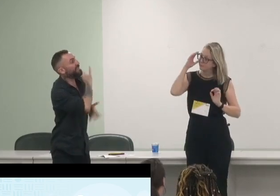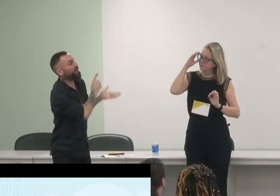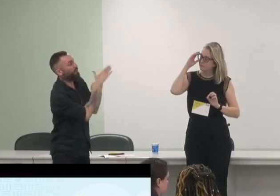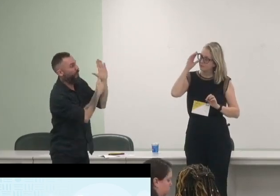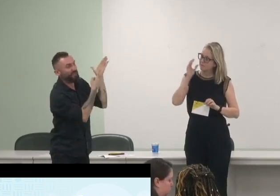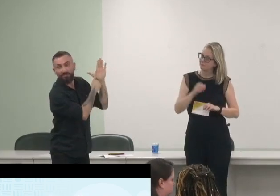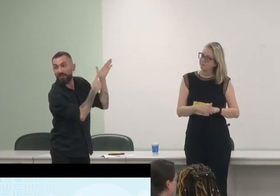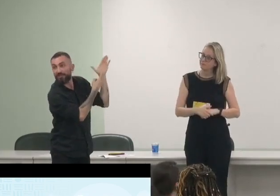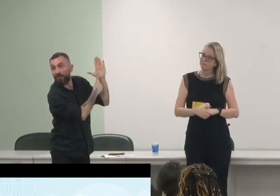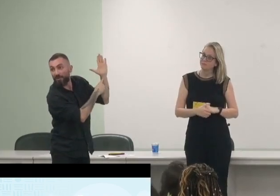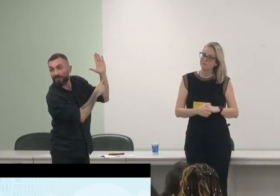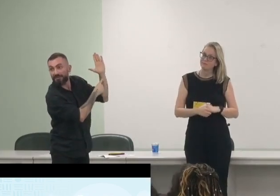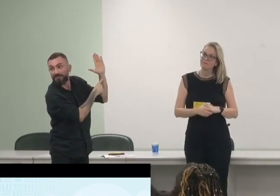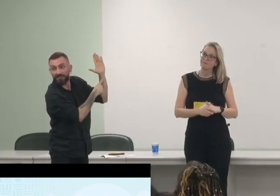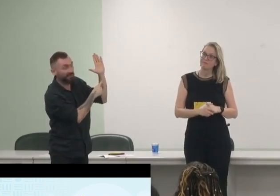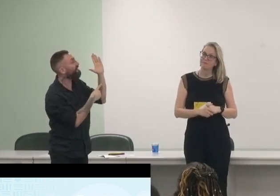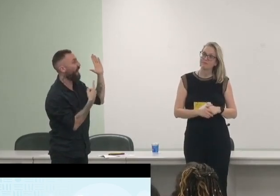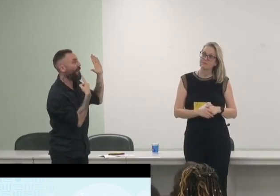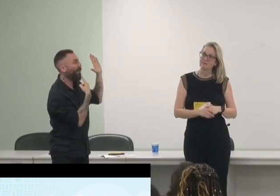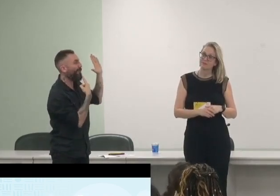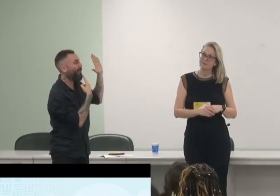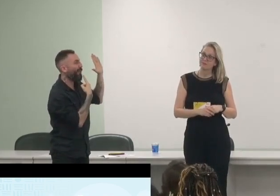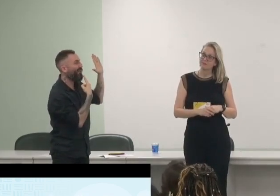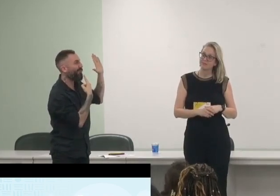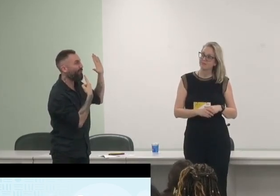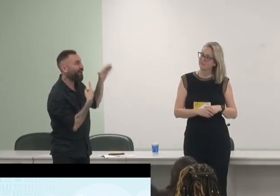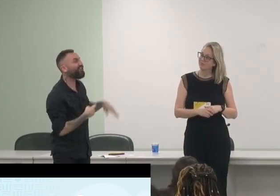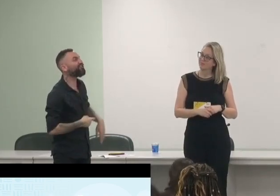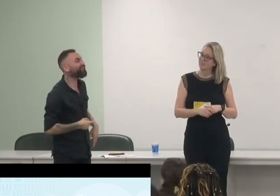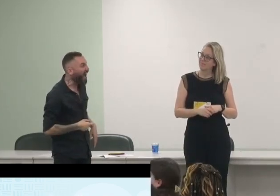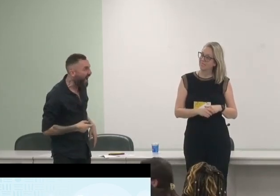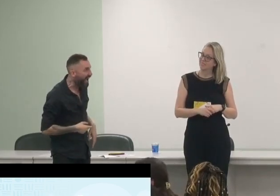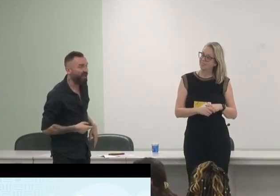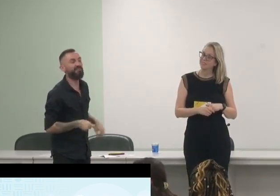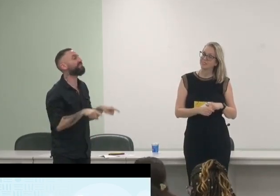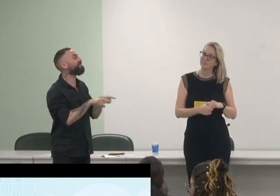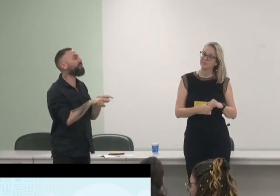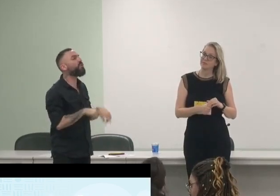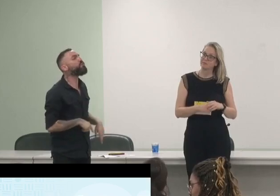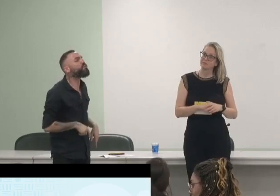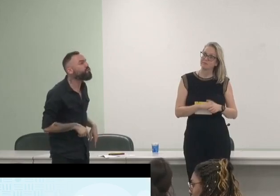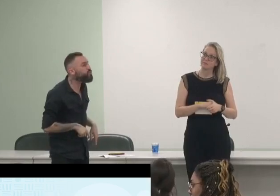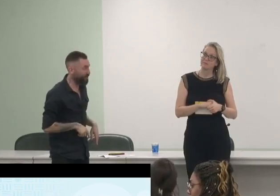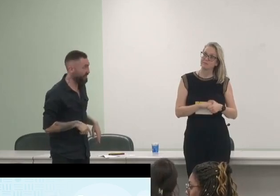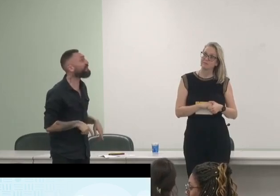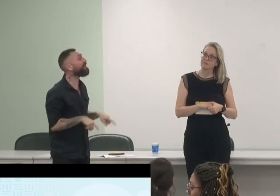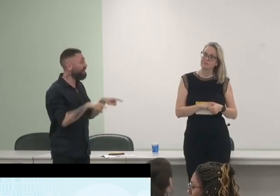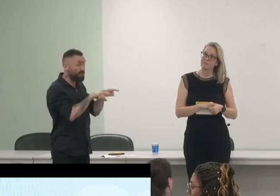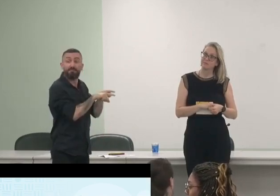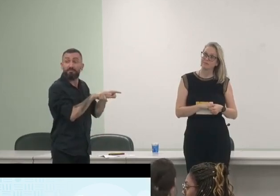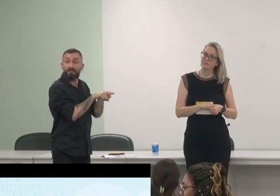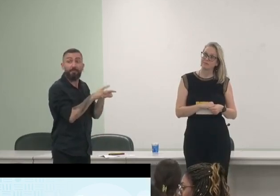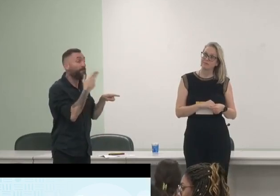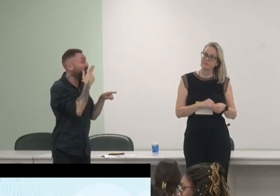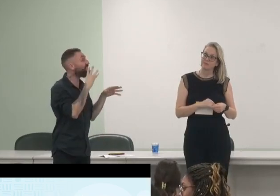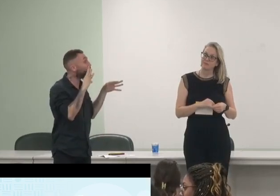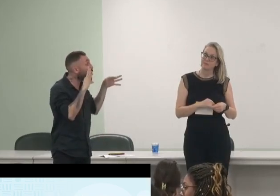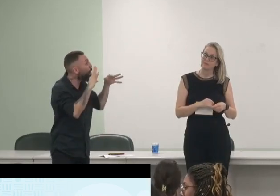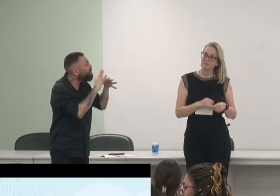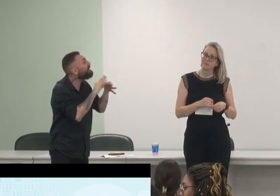sofriam oralização, o já, só, que são sinais que estão muito relacionados à gramática. Ele